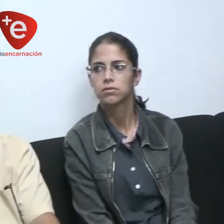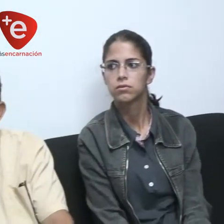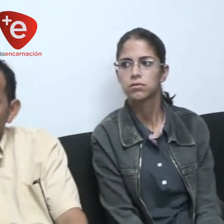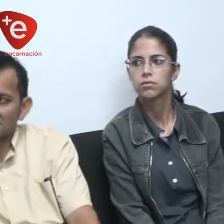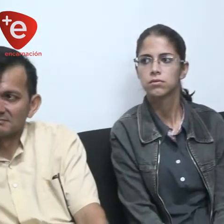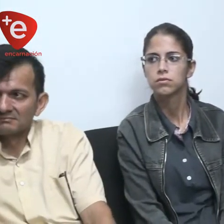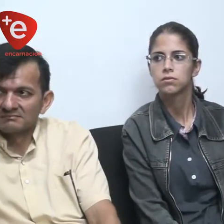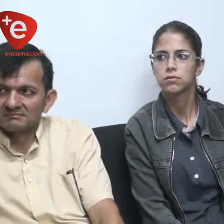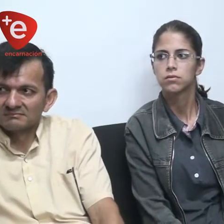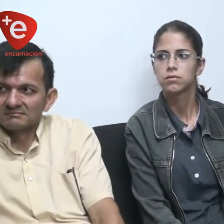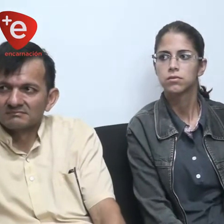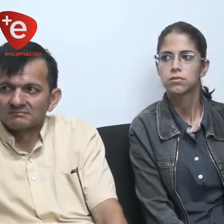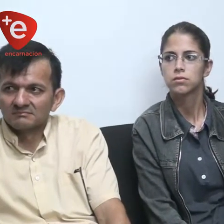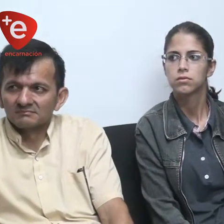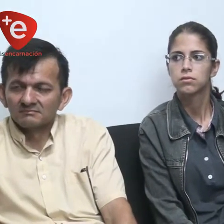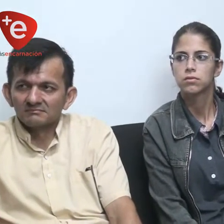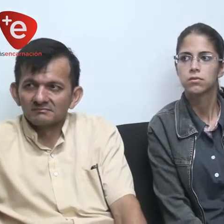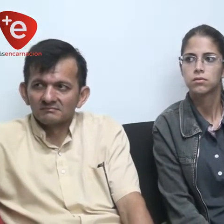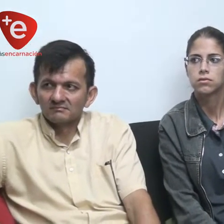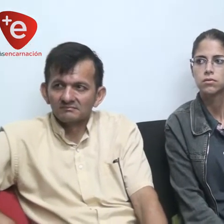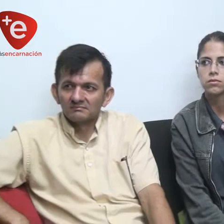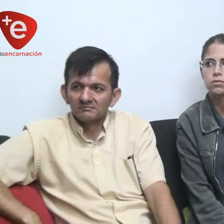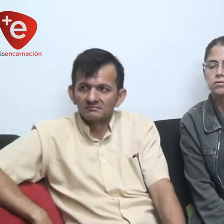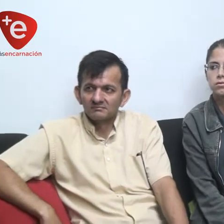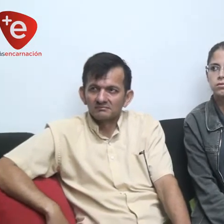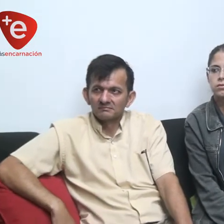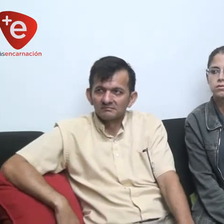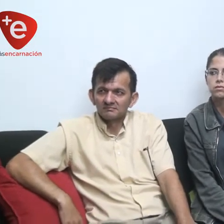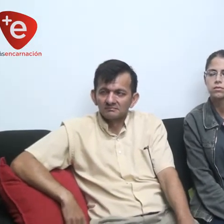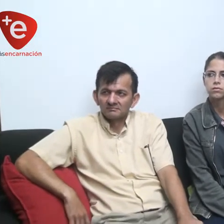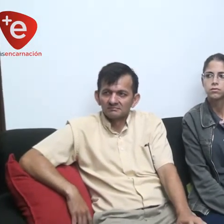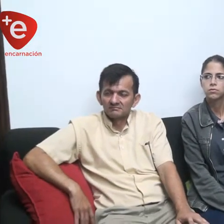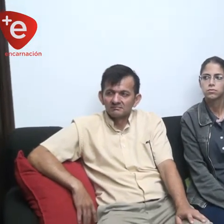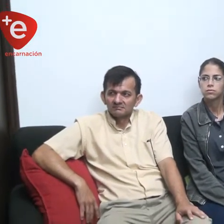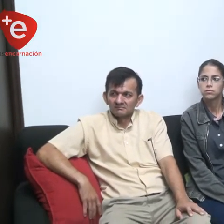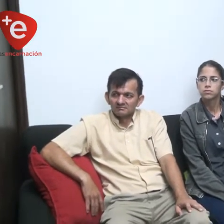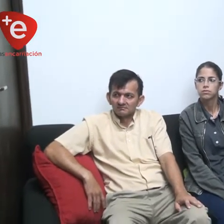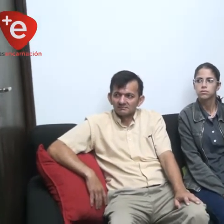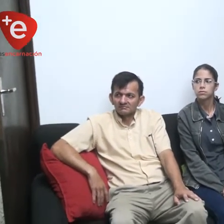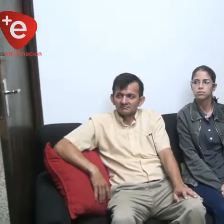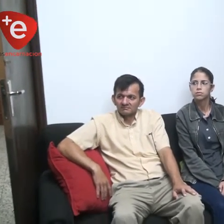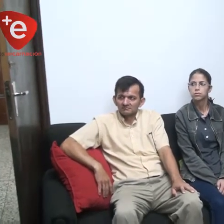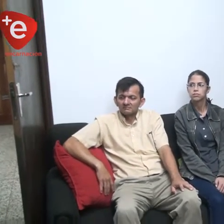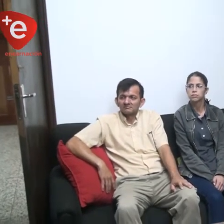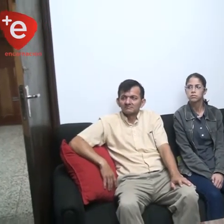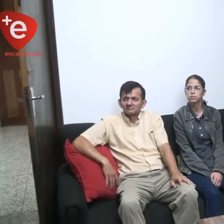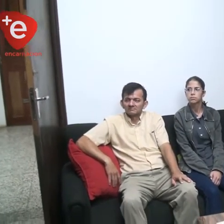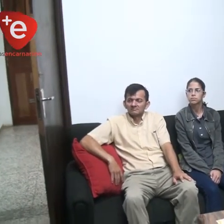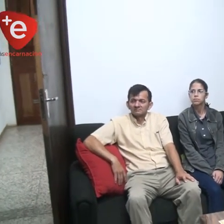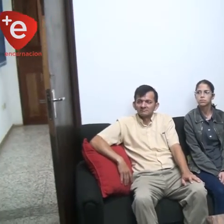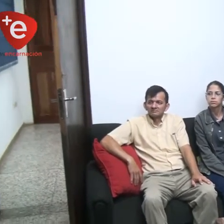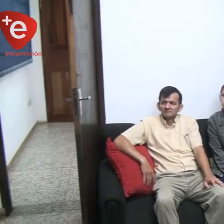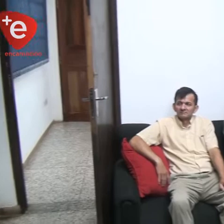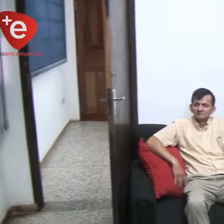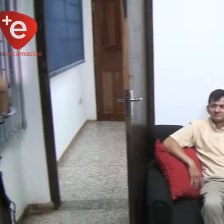y es la primera vez en la facultad de medicina, ¿verdad? Ellos fueron seleccionados, teníamos 4 lugares. Así como te comenté, esto no depende